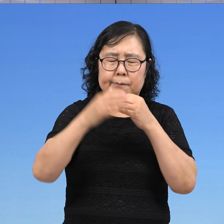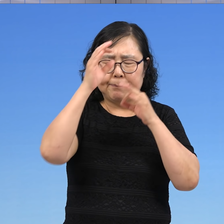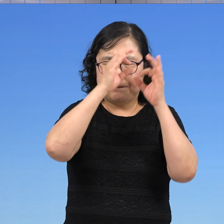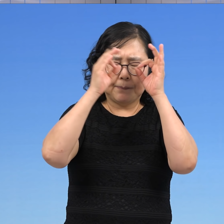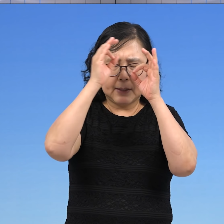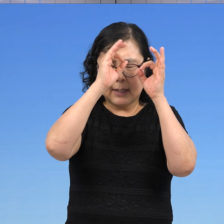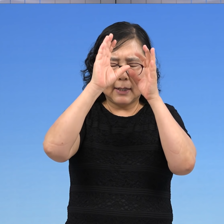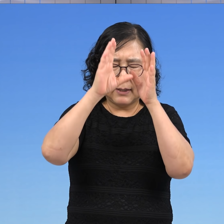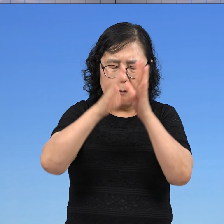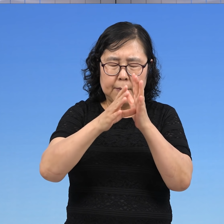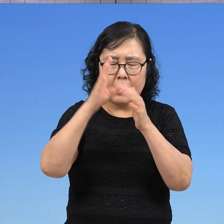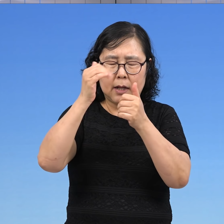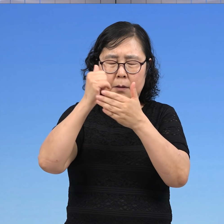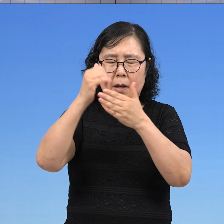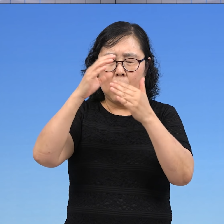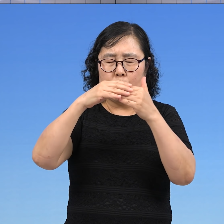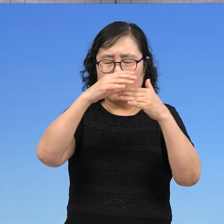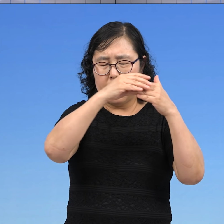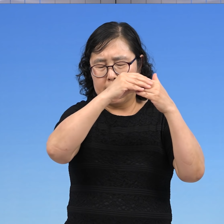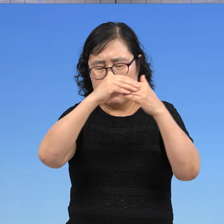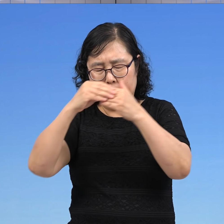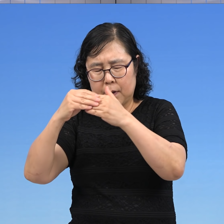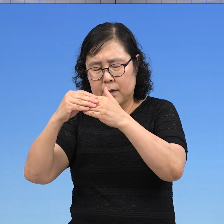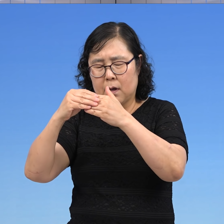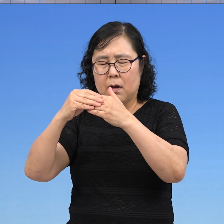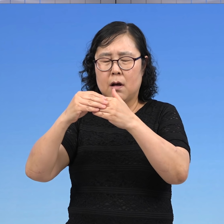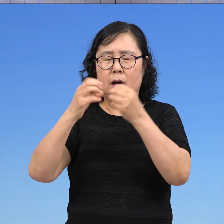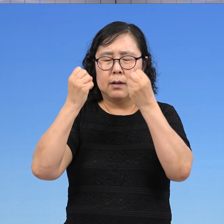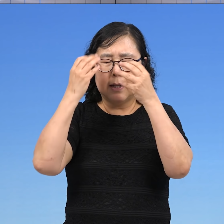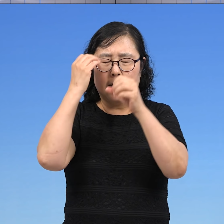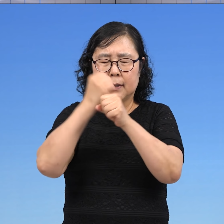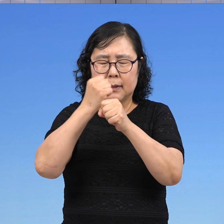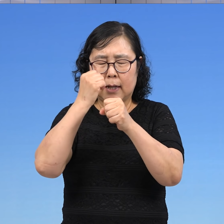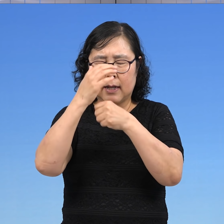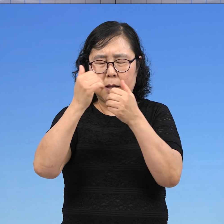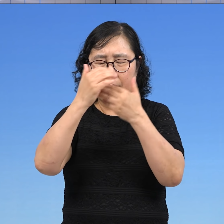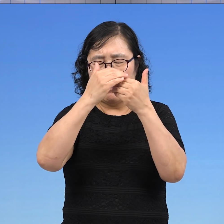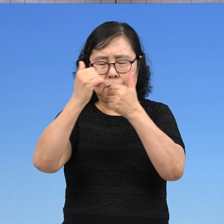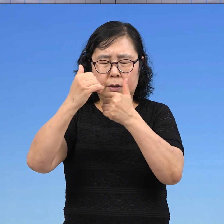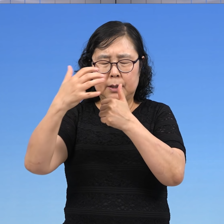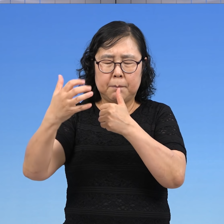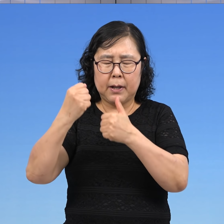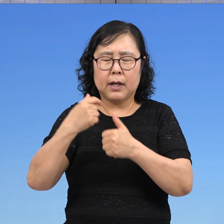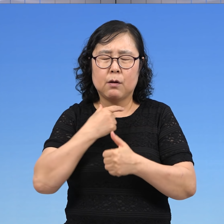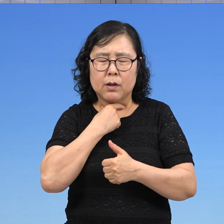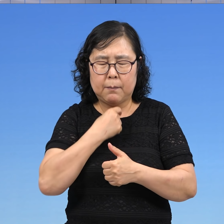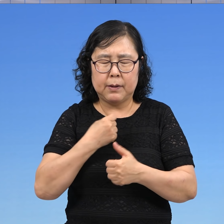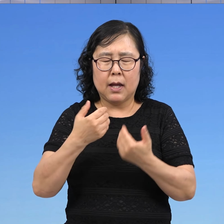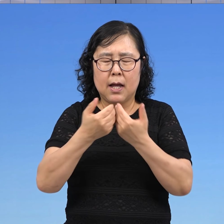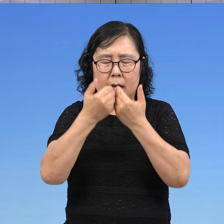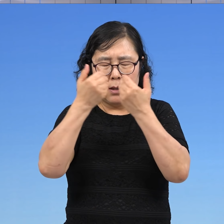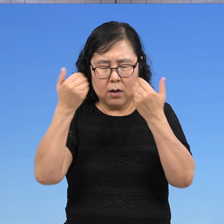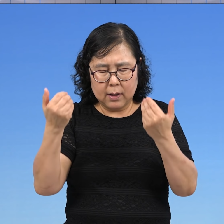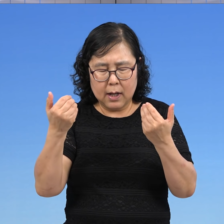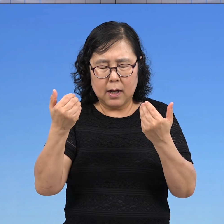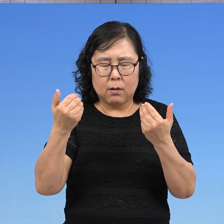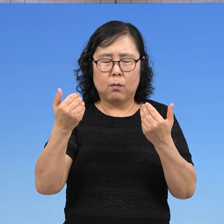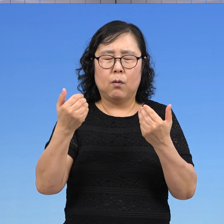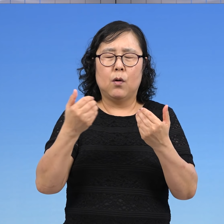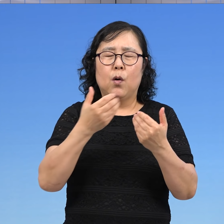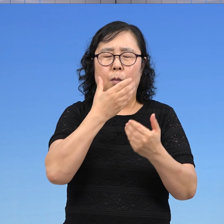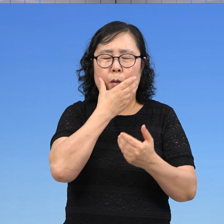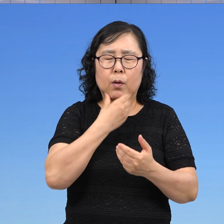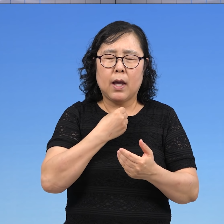때 입니다 하나님 손에 이끌리어 창세기 12장 으로 건너 가기를 원합니다 떠나지를 원합니다 복의